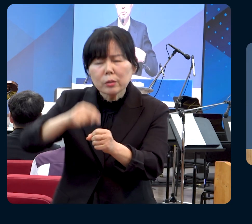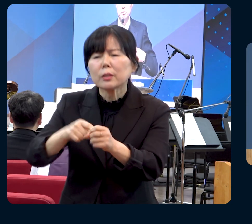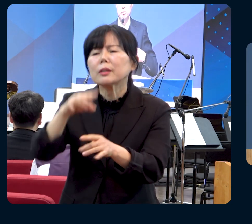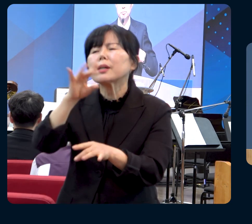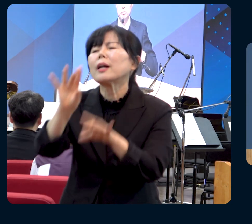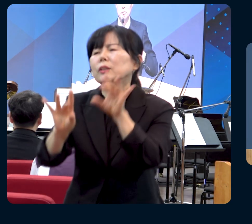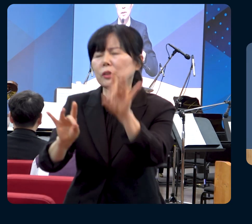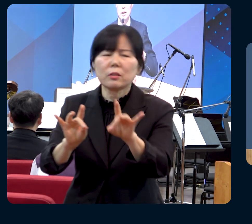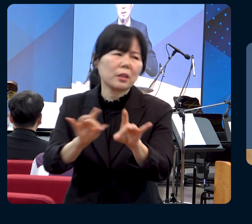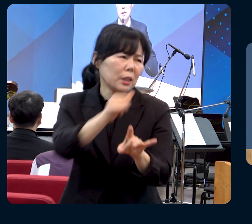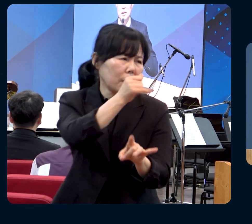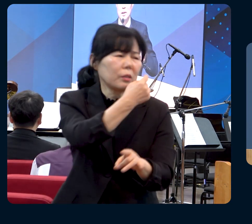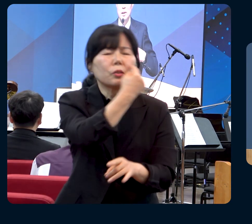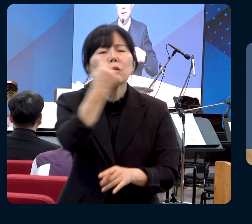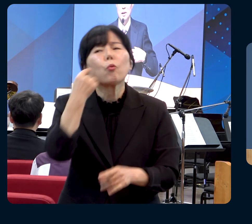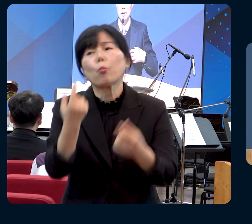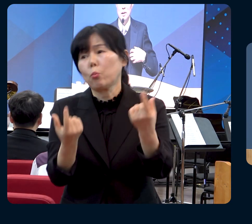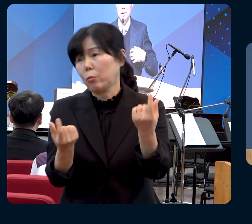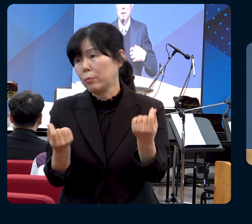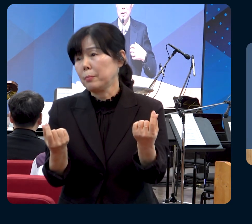것이죠.